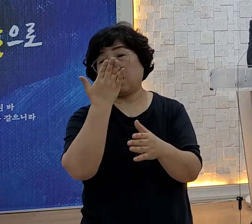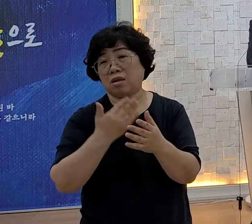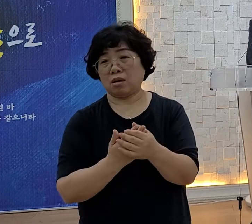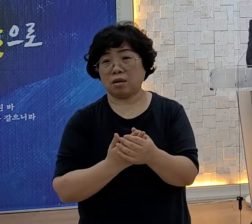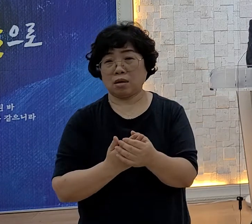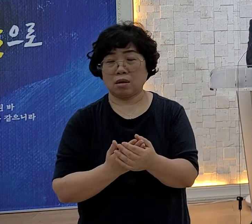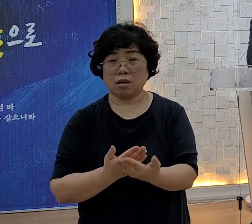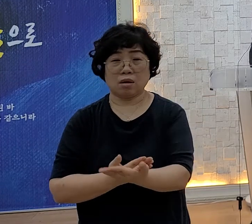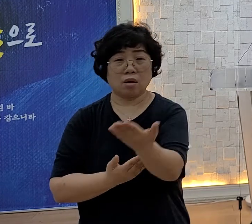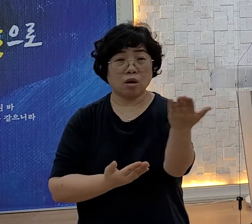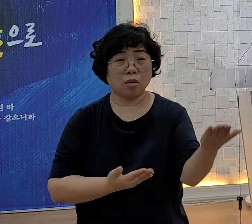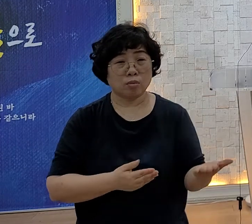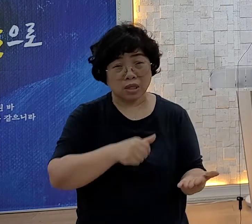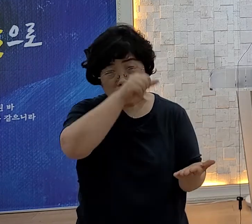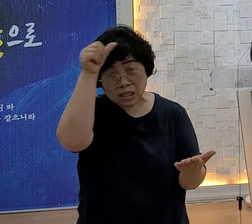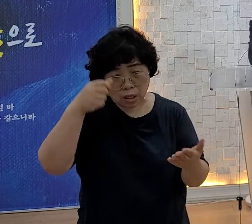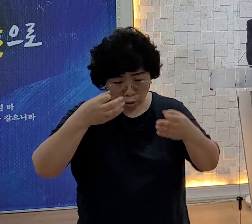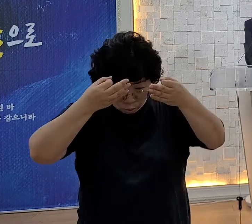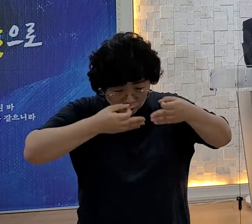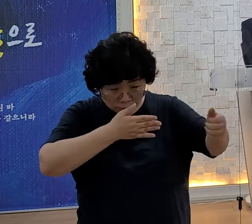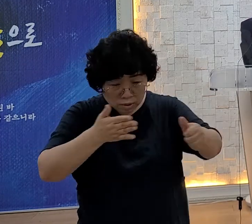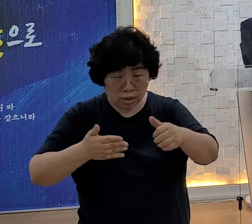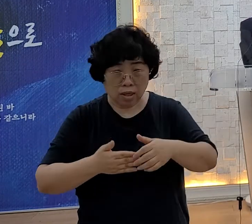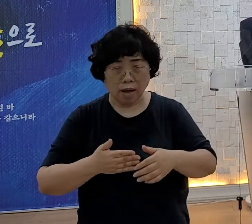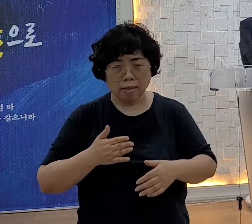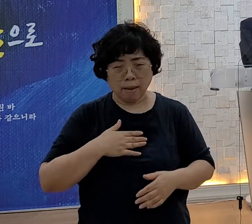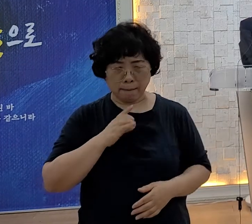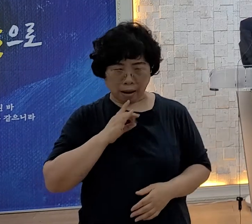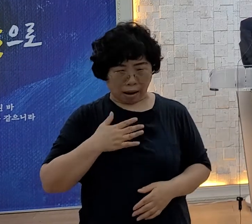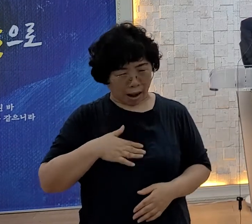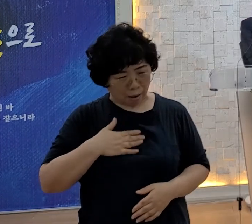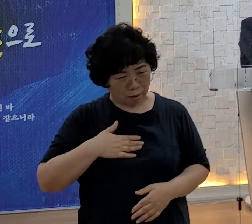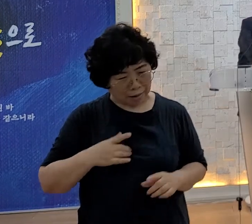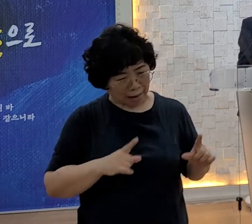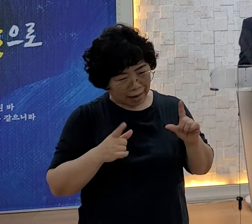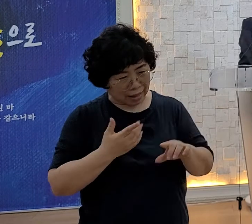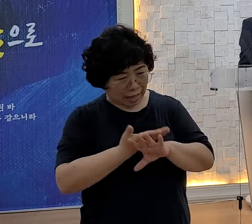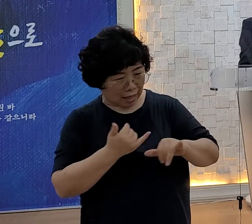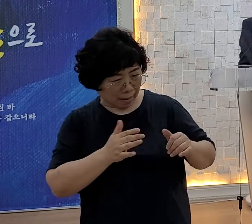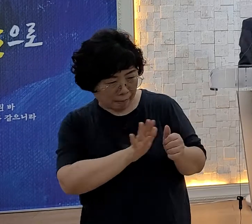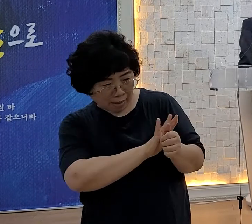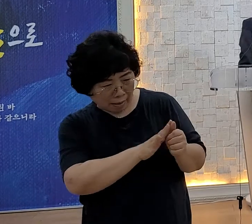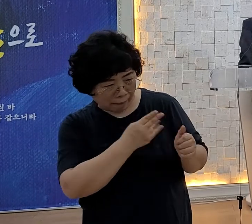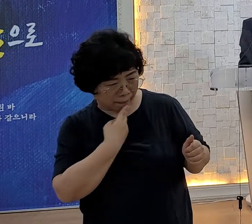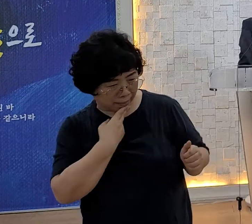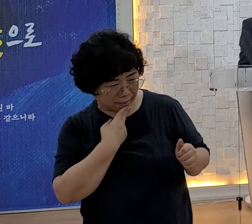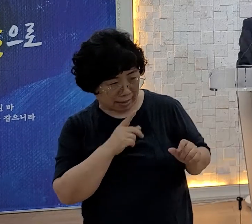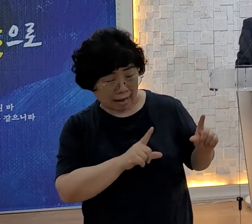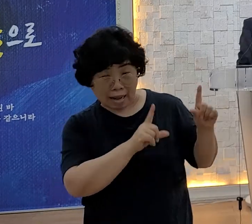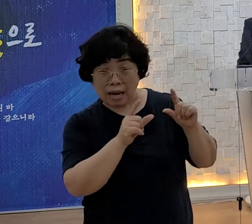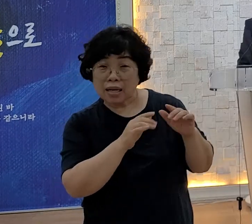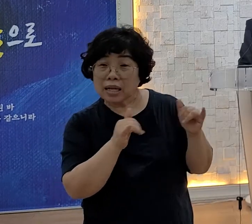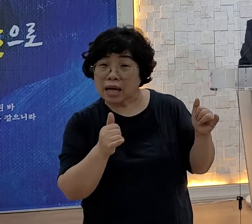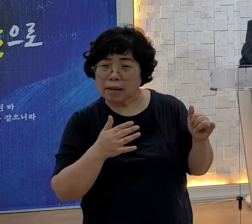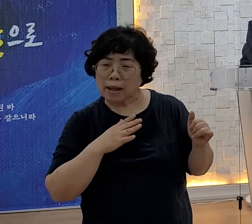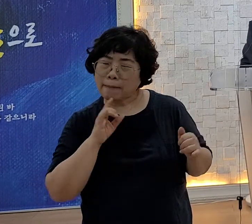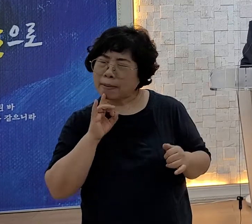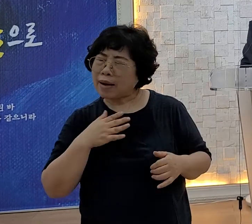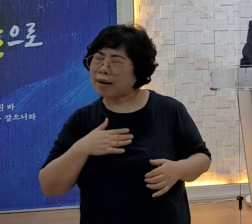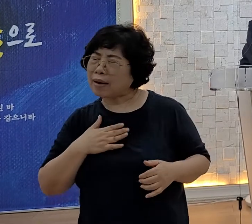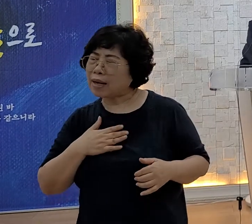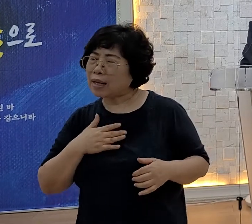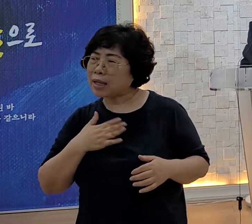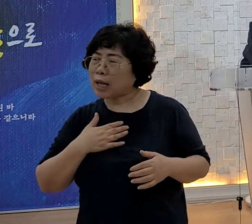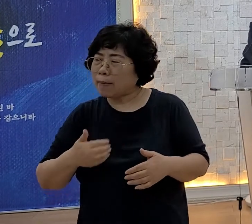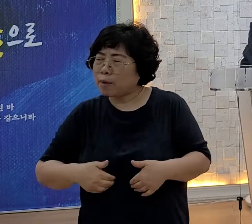한번 돌아보세요. 그러니까 자기 자신만 알고 다른 사람을 배려하지 못하고 이 나밖에 모르는 사람들은 이게